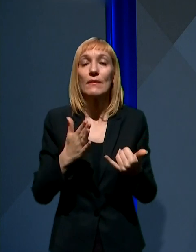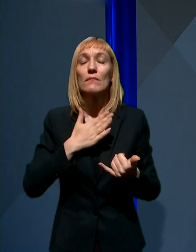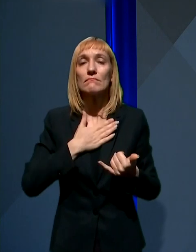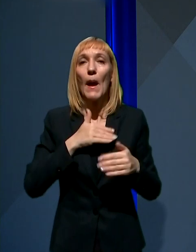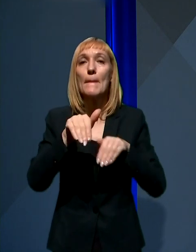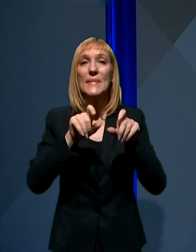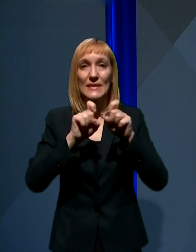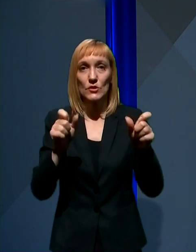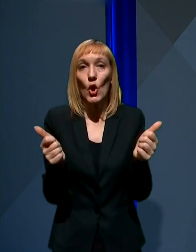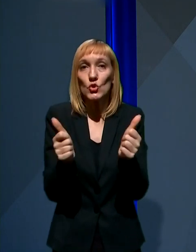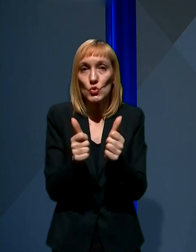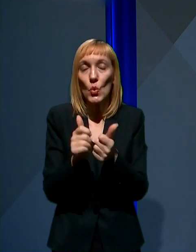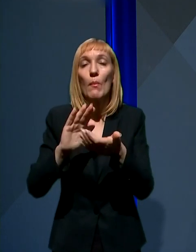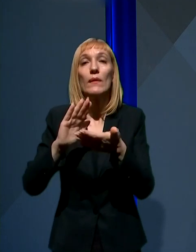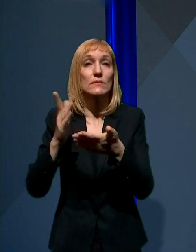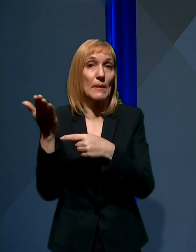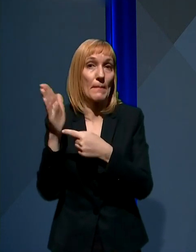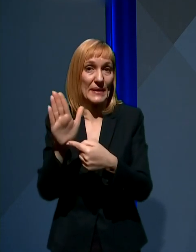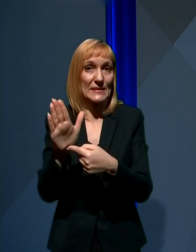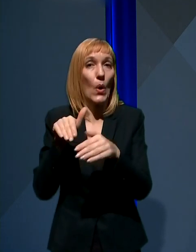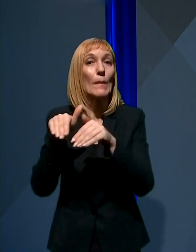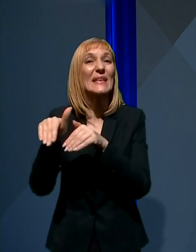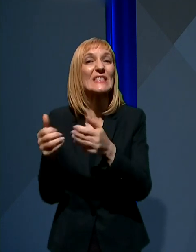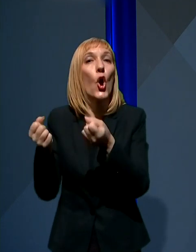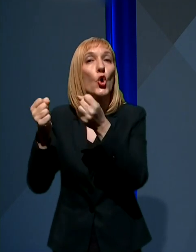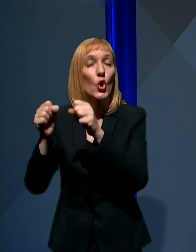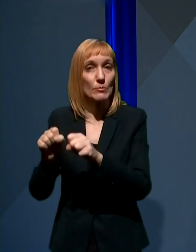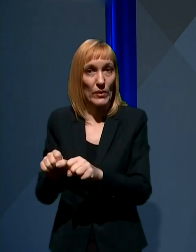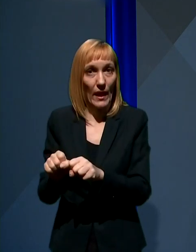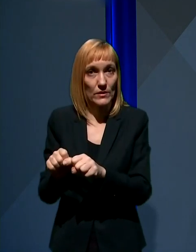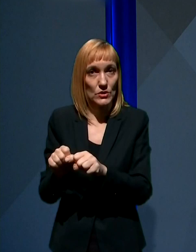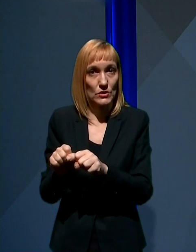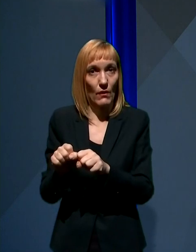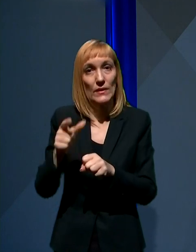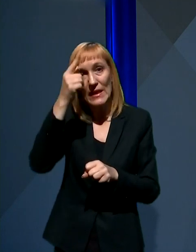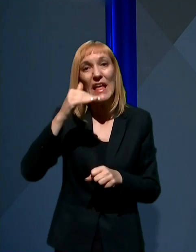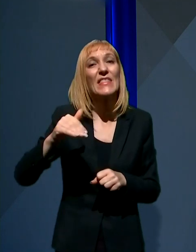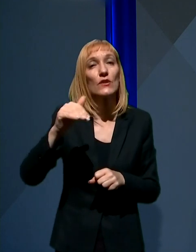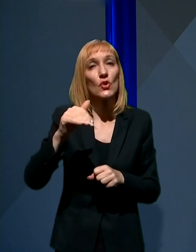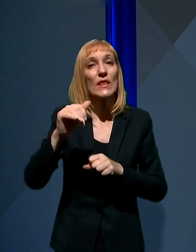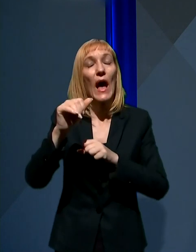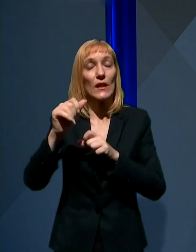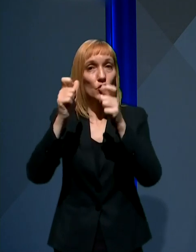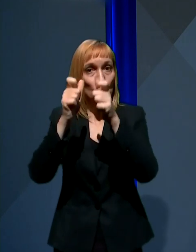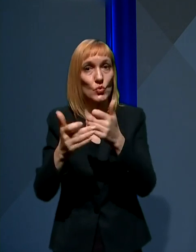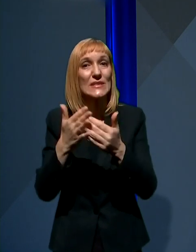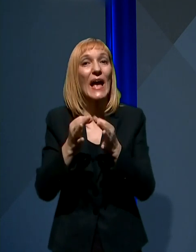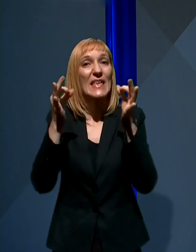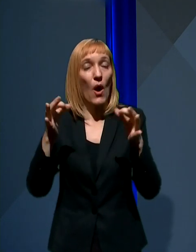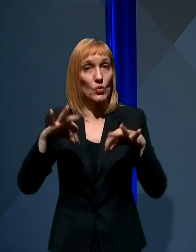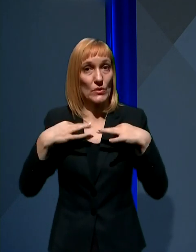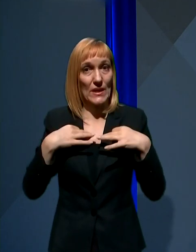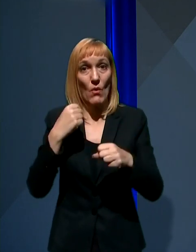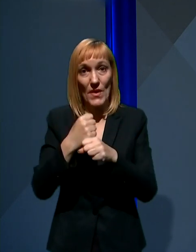ministrstvu skupaj s predstavniki turističnega gospodarstva in predstavniki Nacionalnega inštituta za javno zdravje delamo